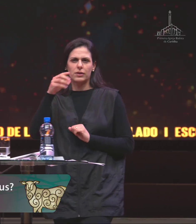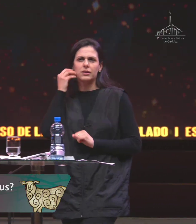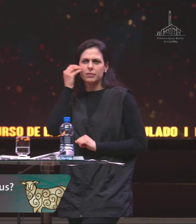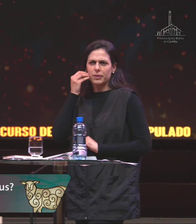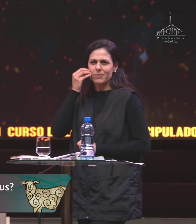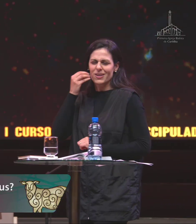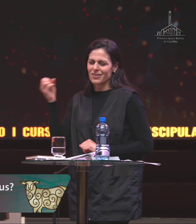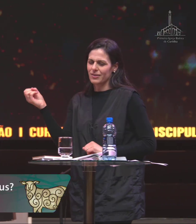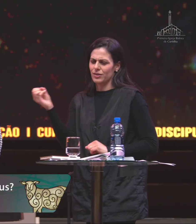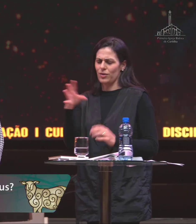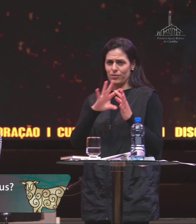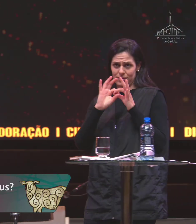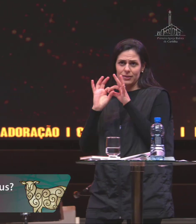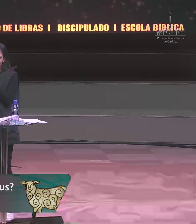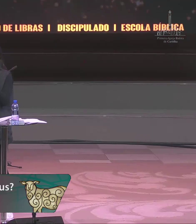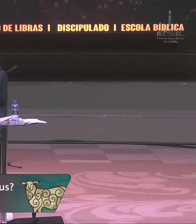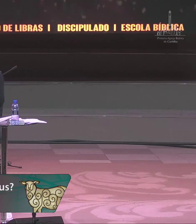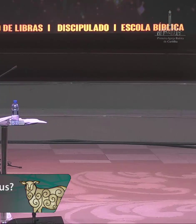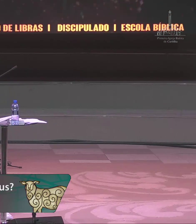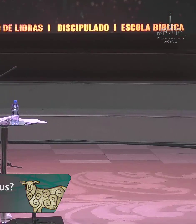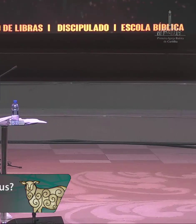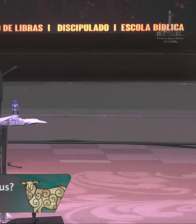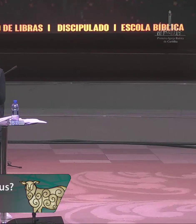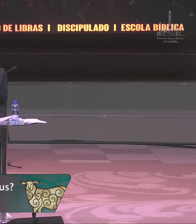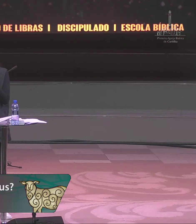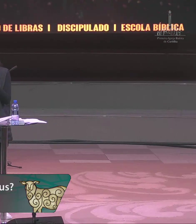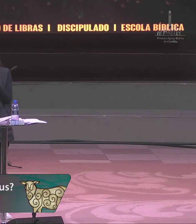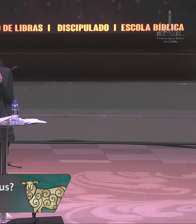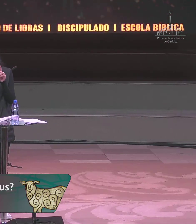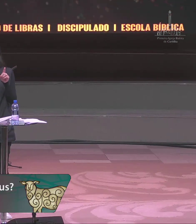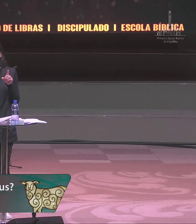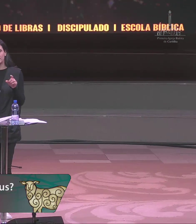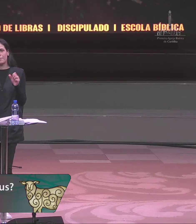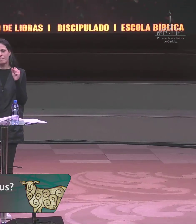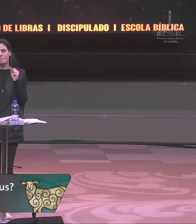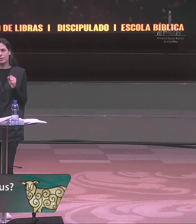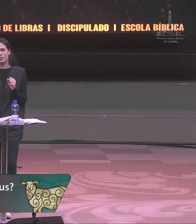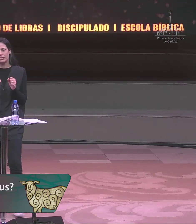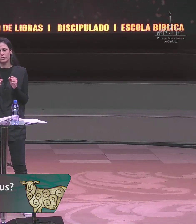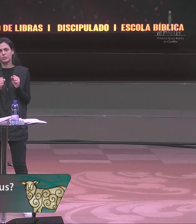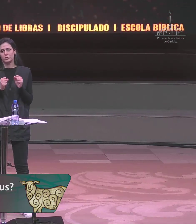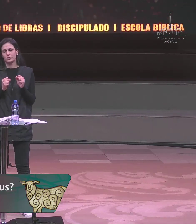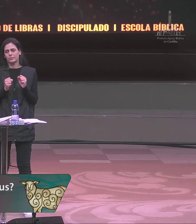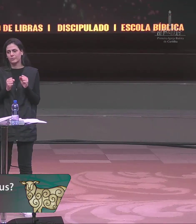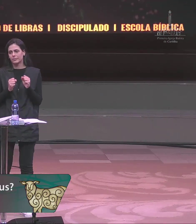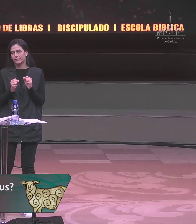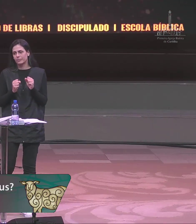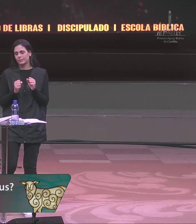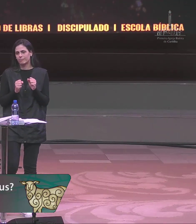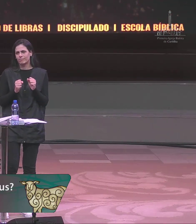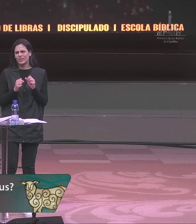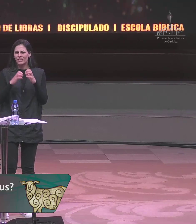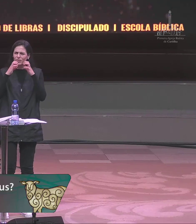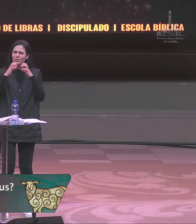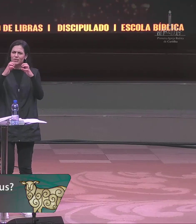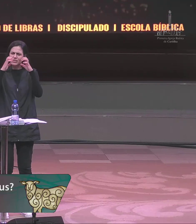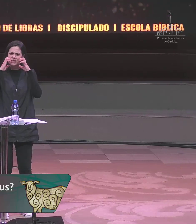Pare de lutar, gente. Pare de lutar com as suas próprias forças. Ore para que haja transformação em sua